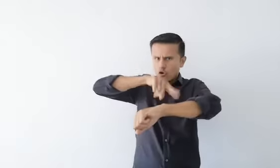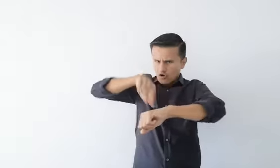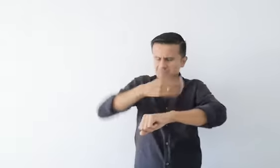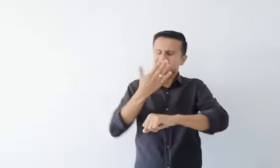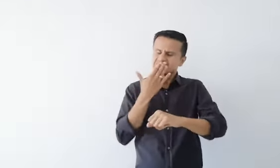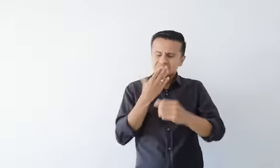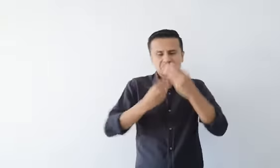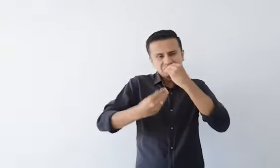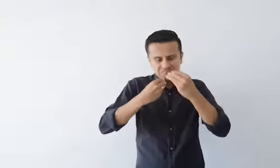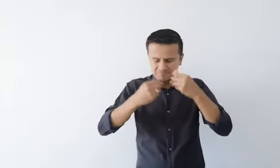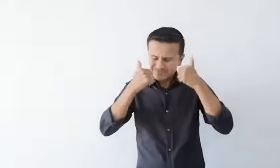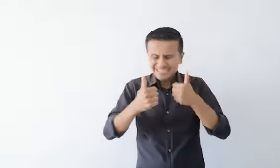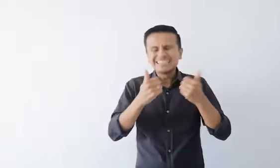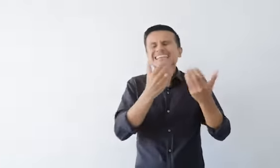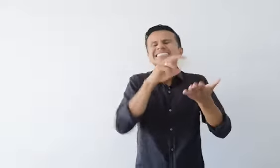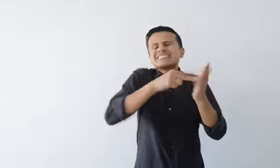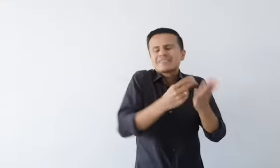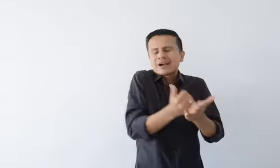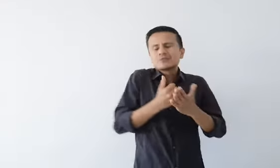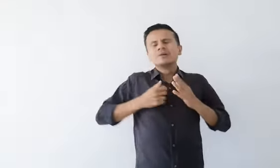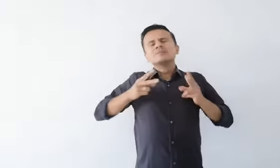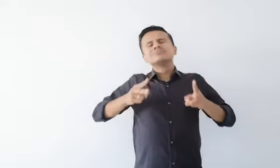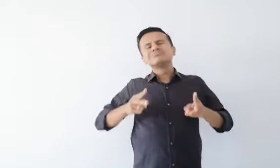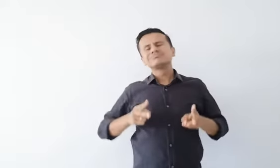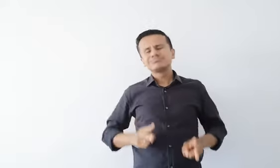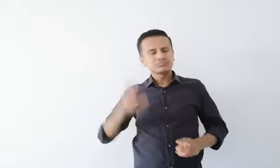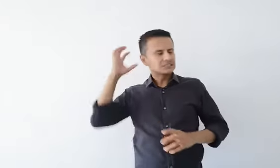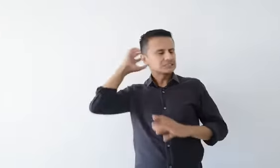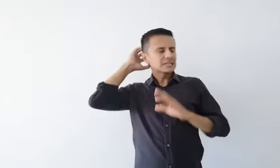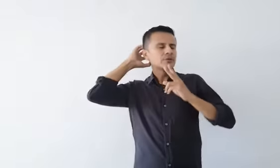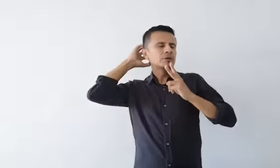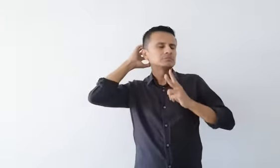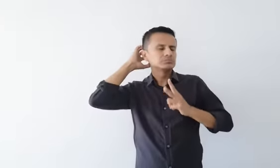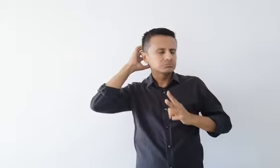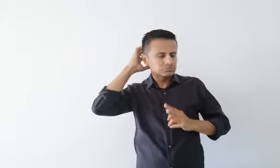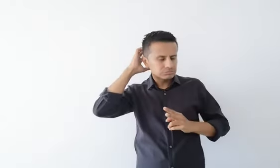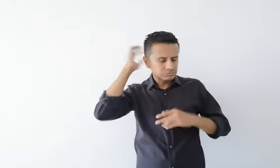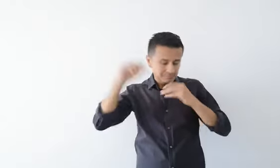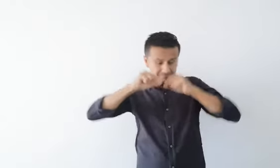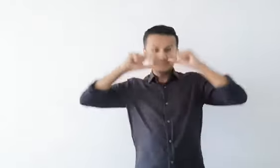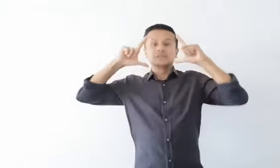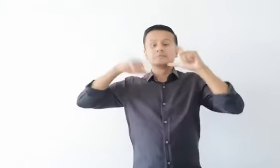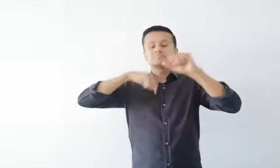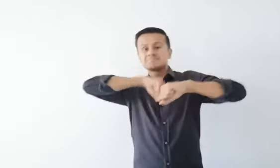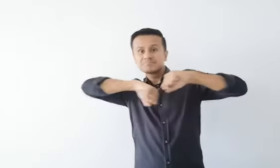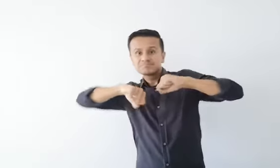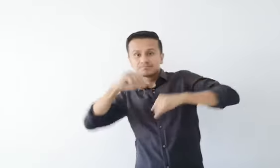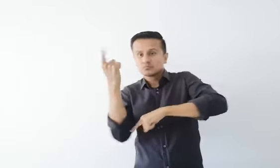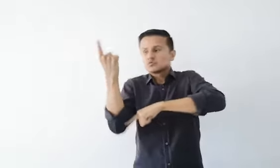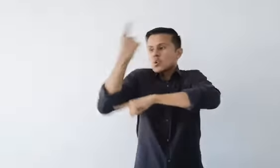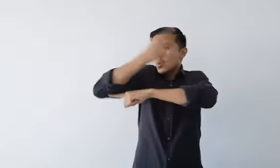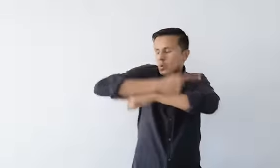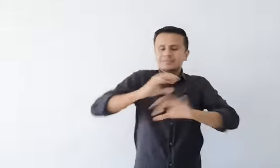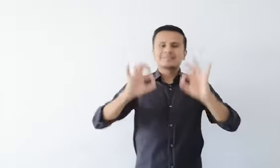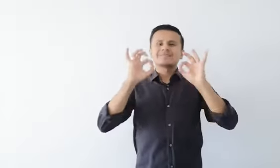cerebro pueda funcionar en condiciones óptimas durante el resto del día. Cuida tu organismo. Recuerda que